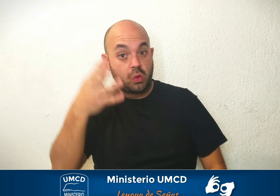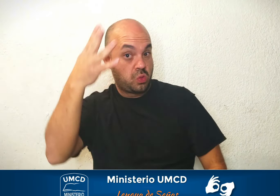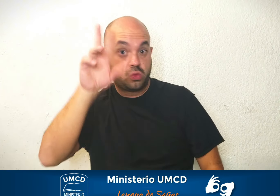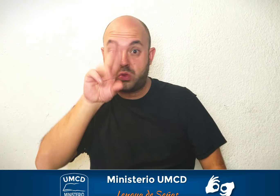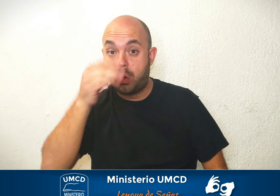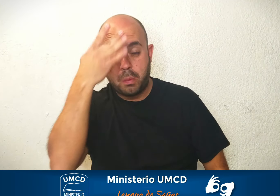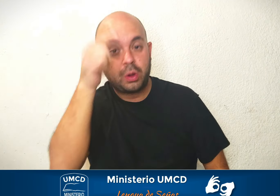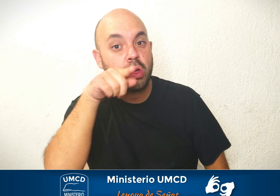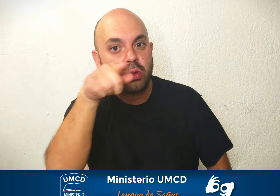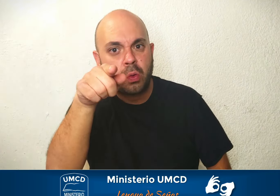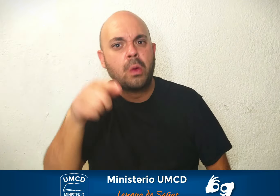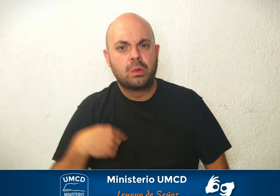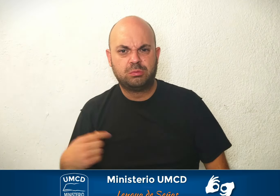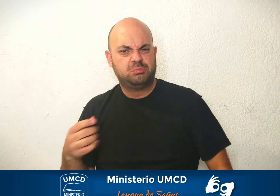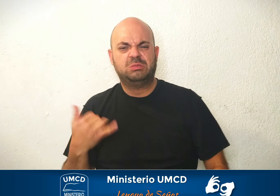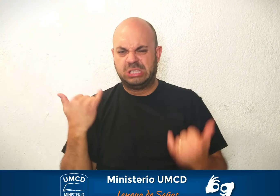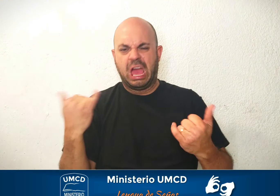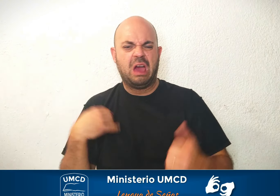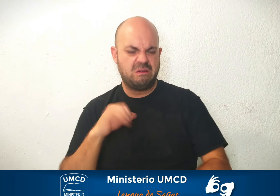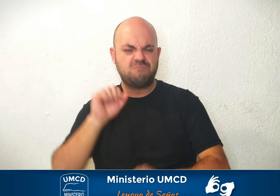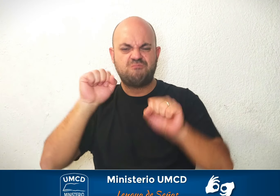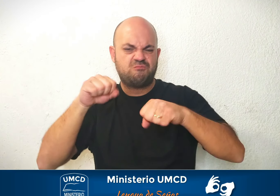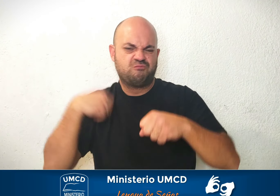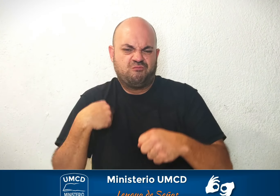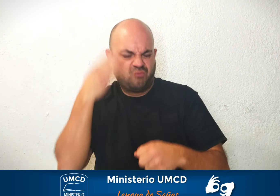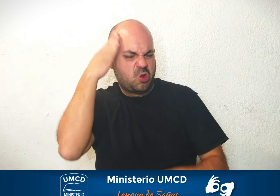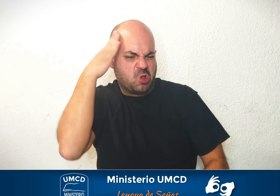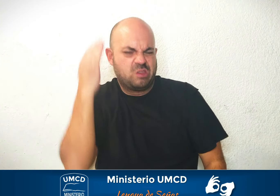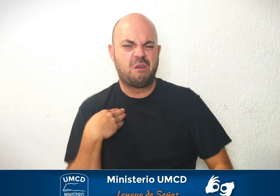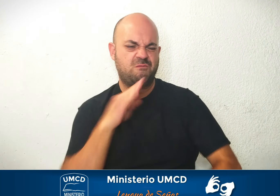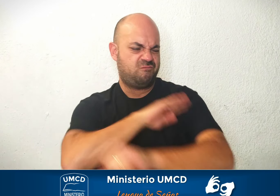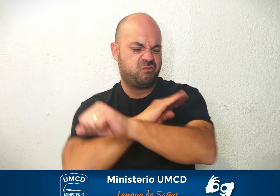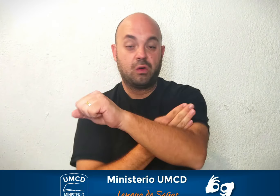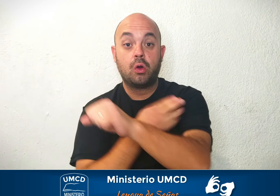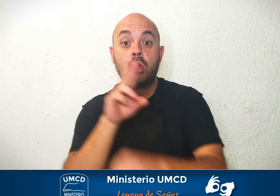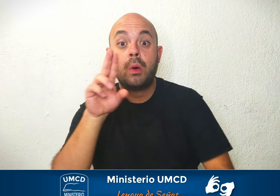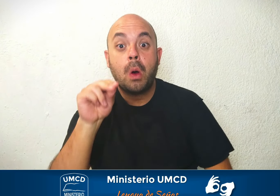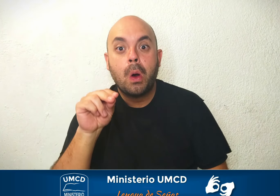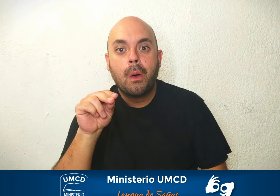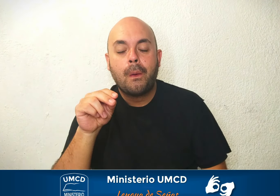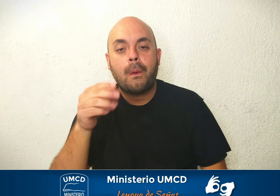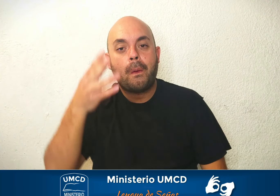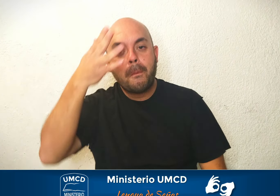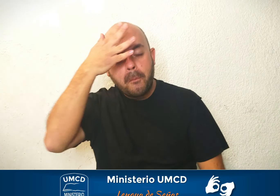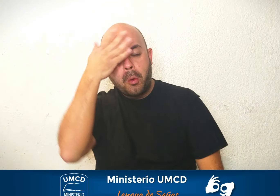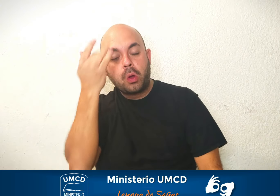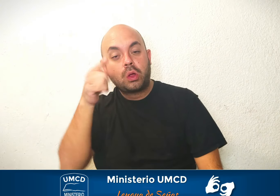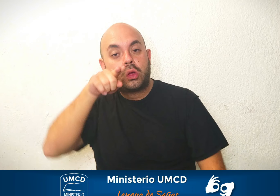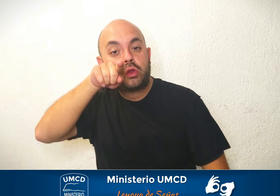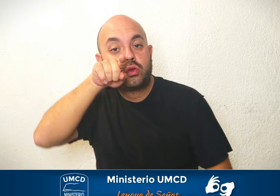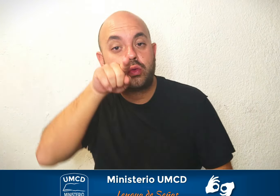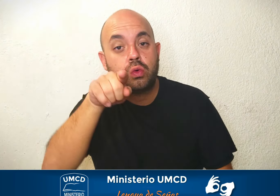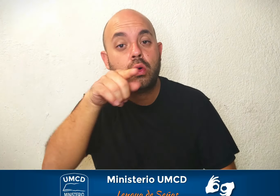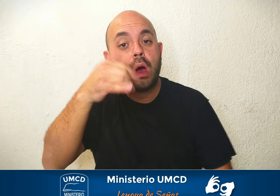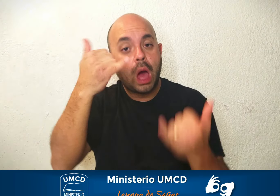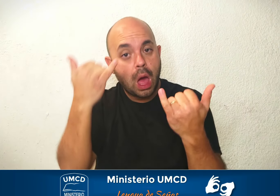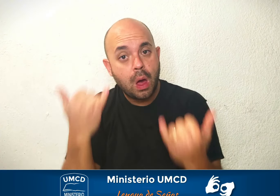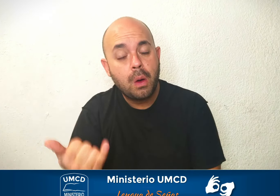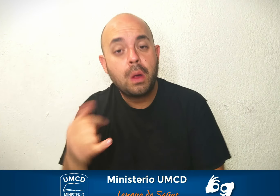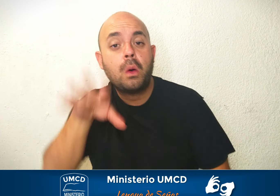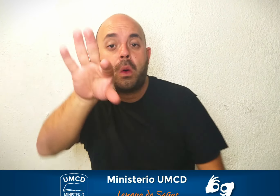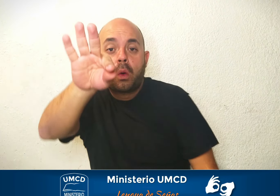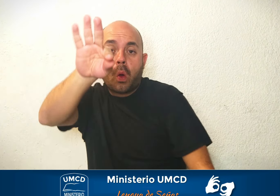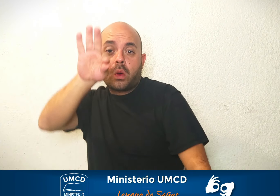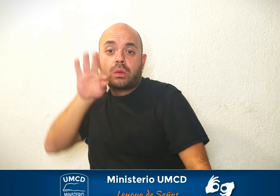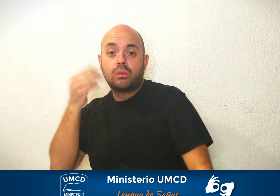es por la fe en Cristo Jesús. Y a eso es lo que Pablo les dice, gracias doy a mi Dios